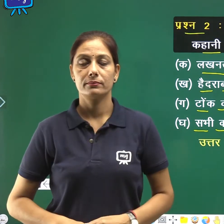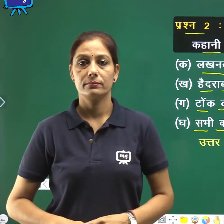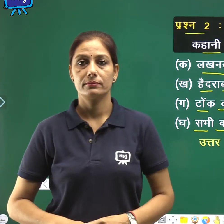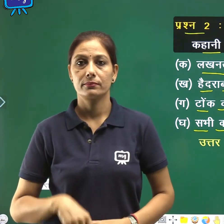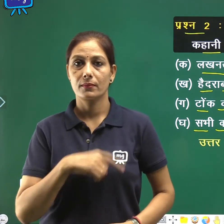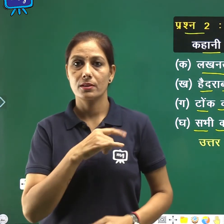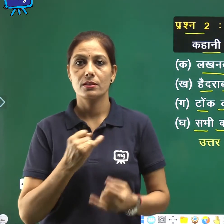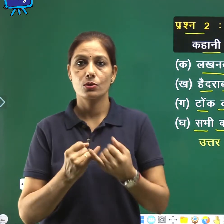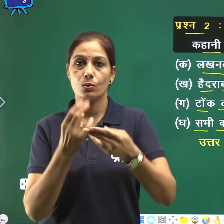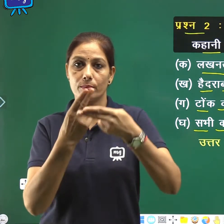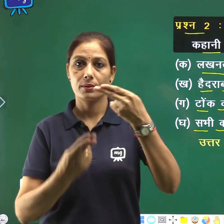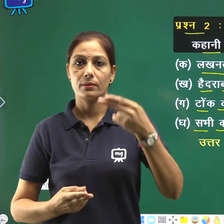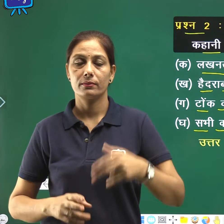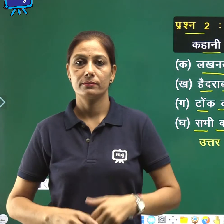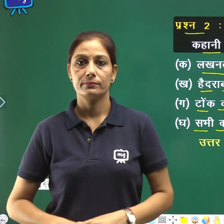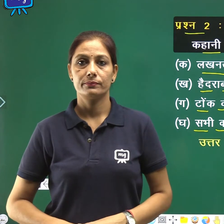इस कहानी में